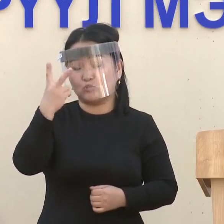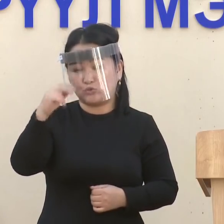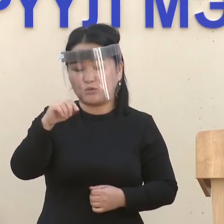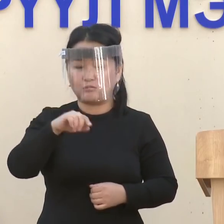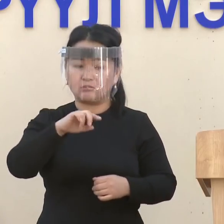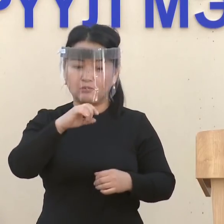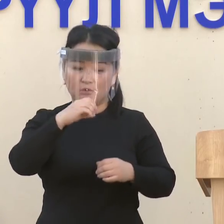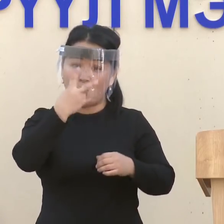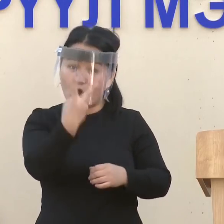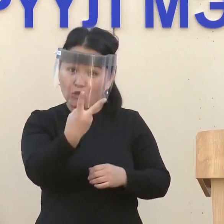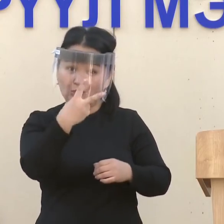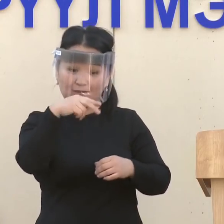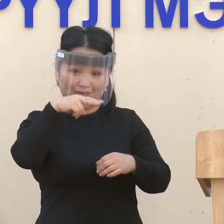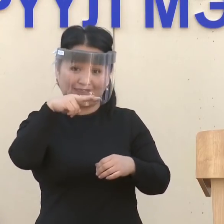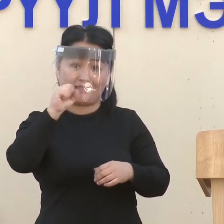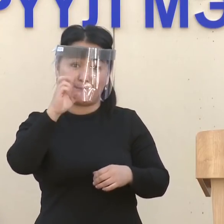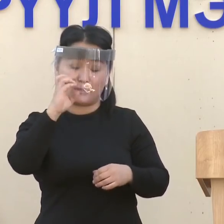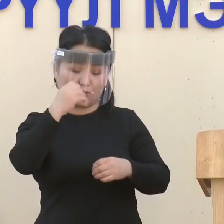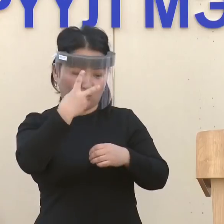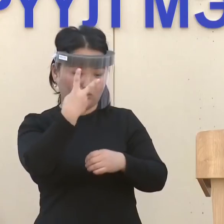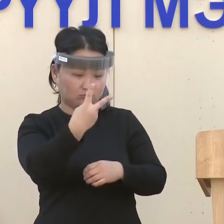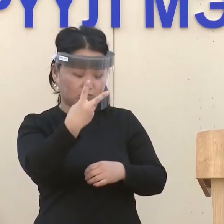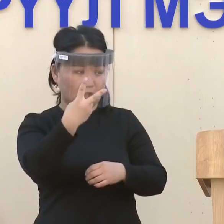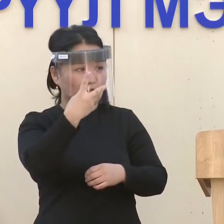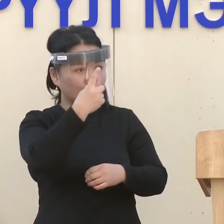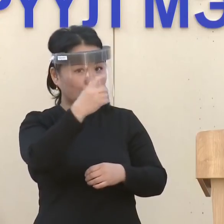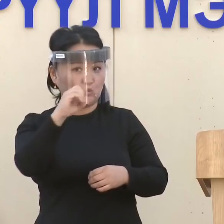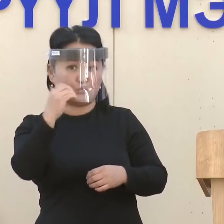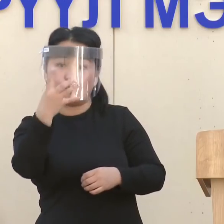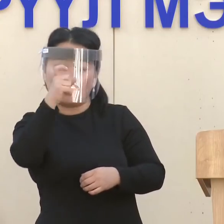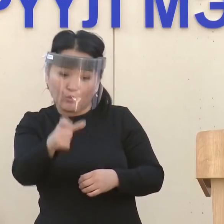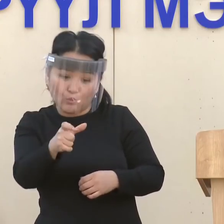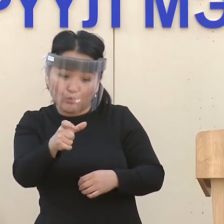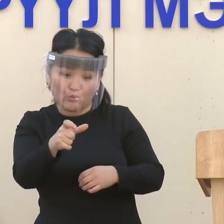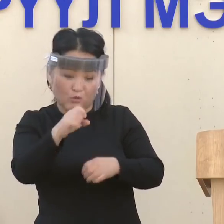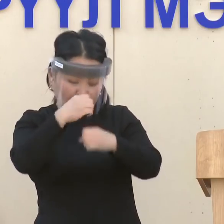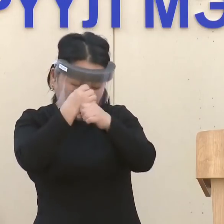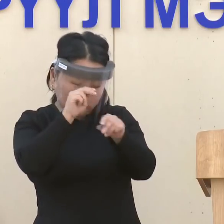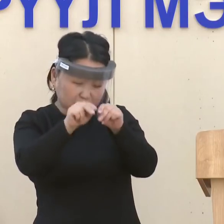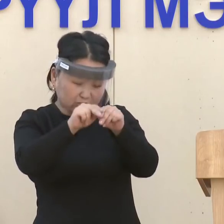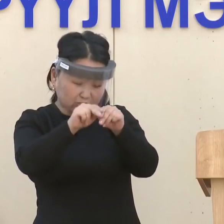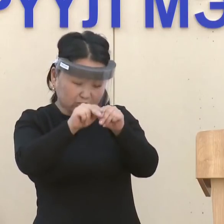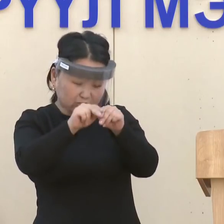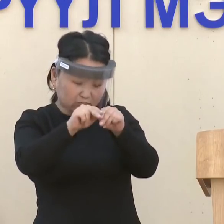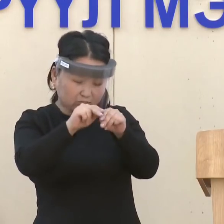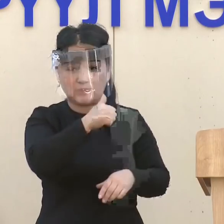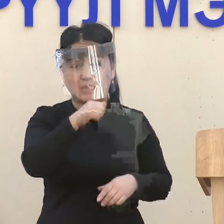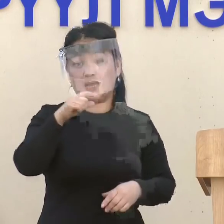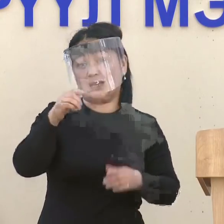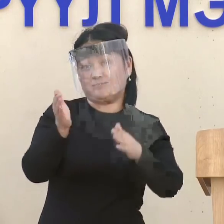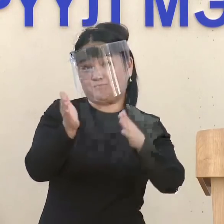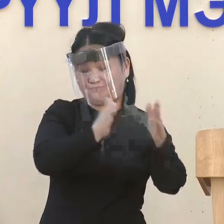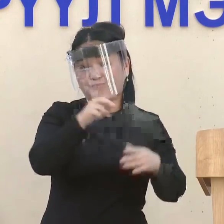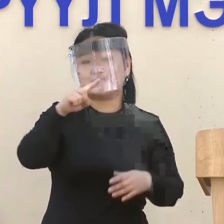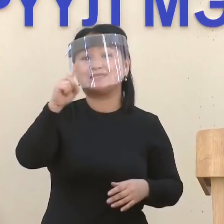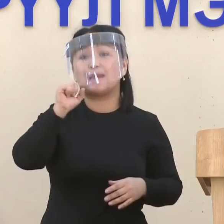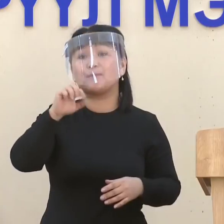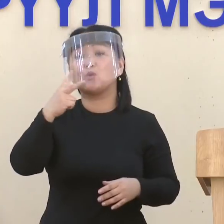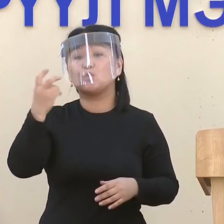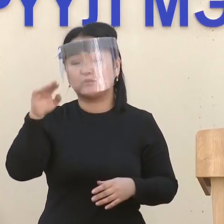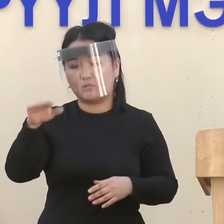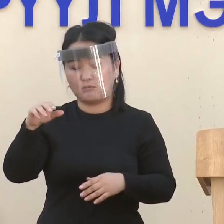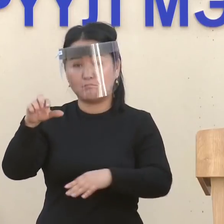104 хүний шинжилгээ хийж хяналаа. За замын өвдөд тусгаарлагдсан 1 сэжигтэй тохиолдол, түүнтэй хамт замын өвд